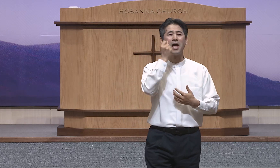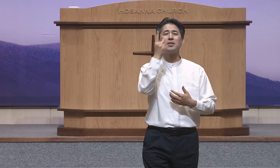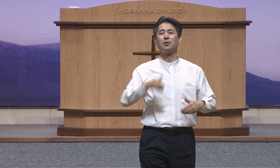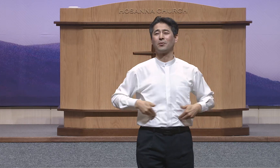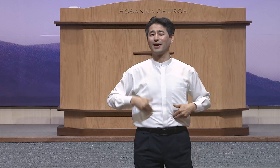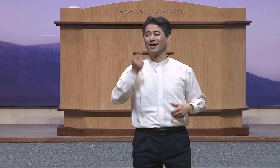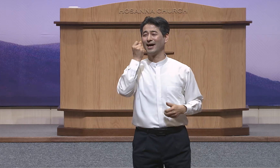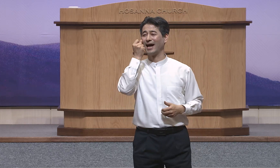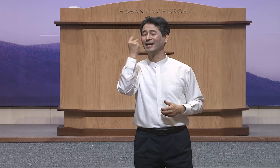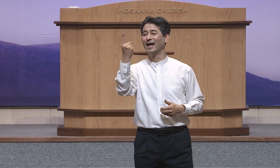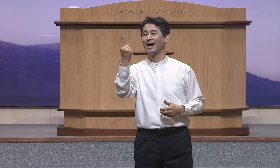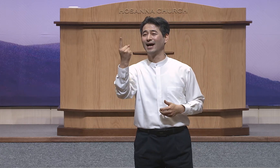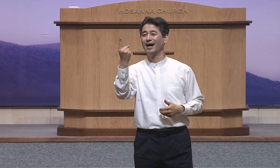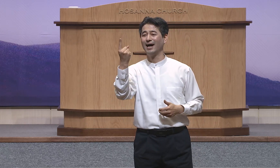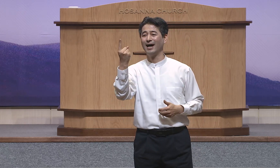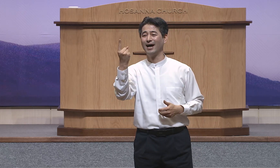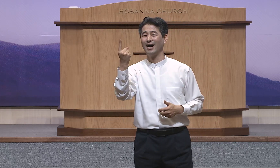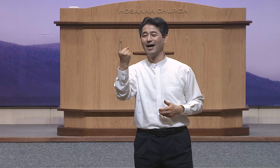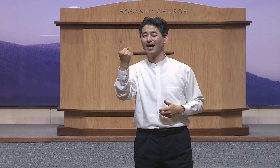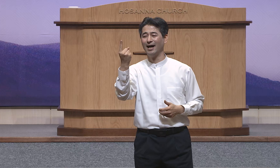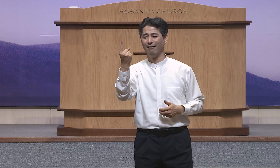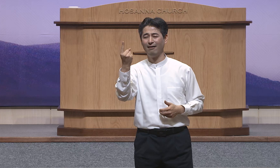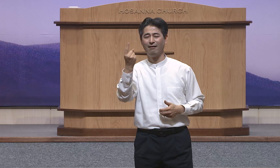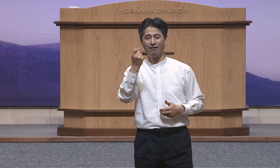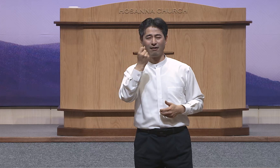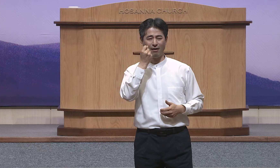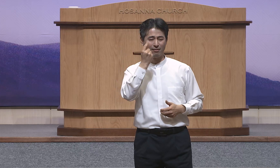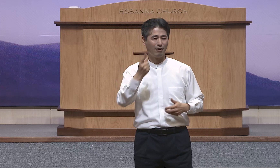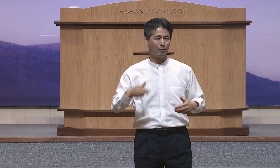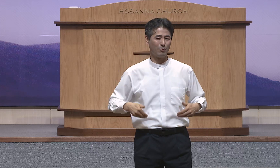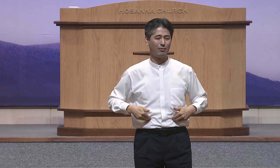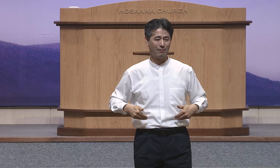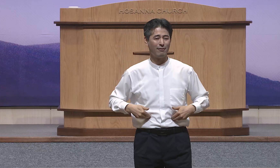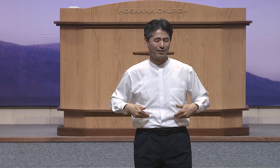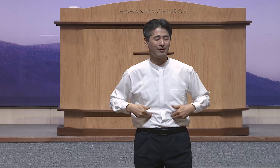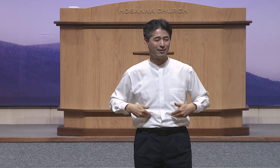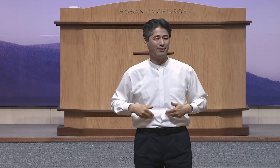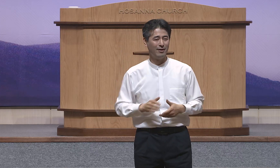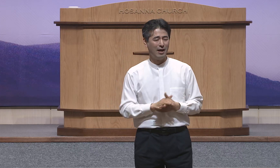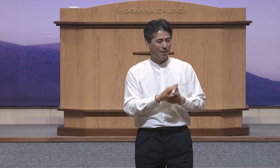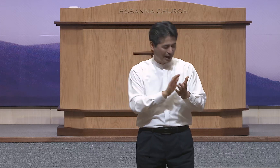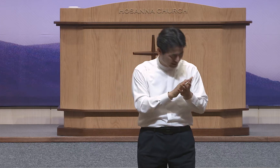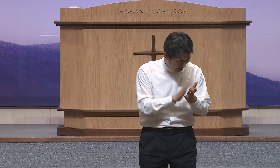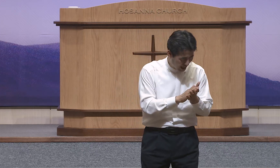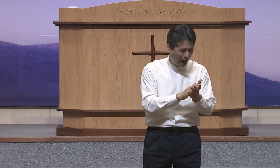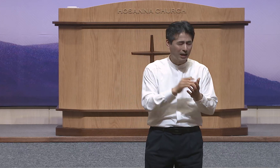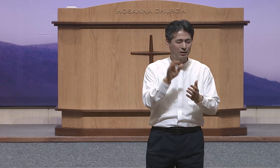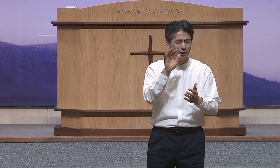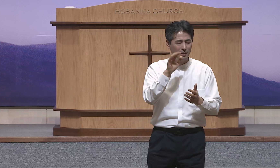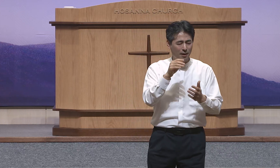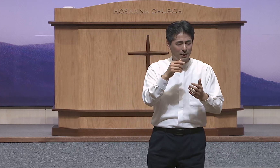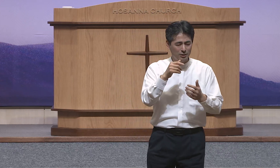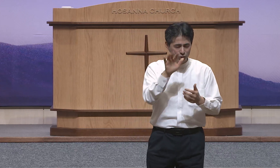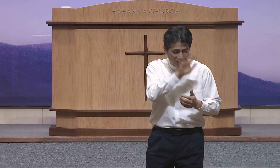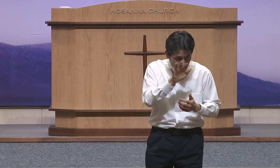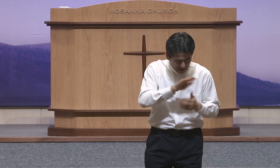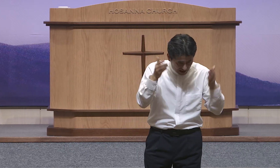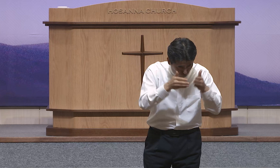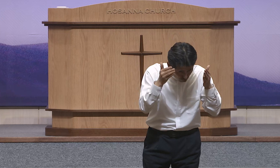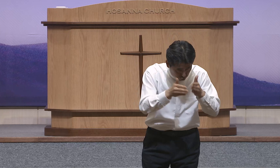찬양을 한 곡을 마스터하기 위해서는 한 달 정도 시간이 필요합니다. 박자 그리고